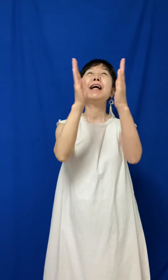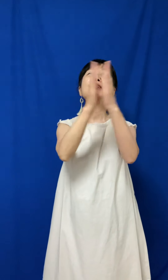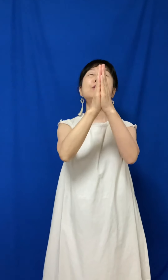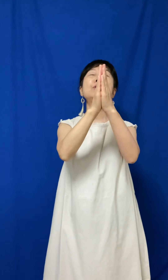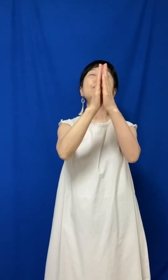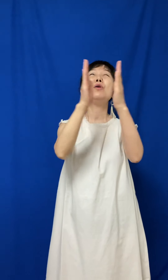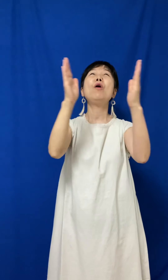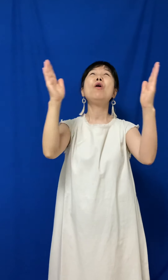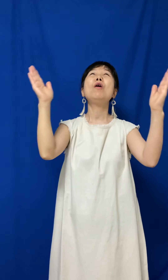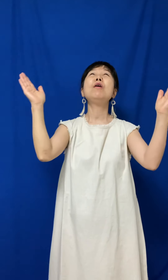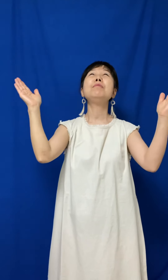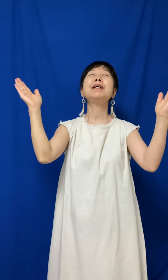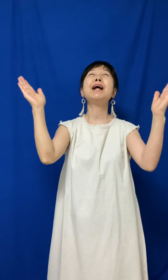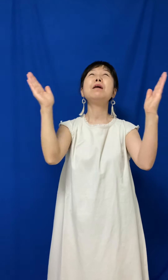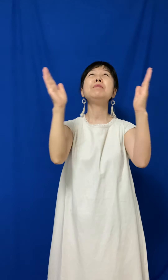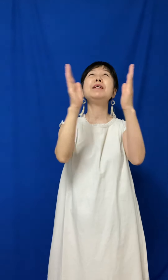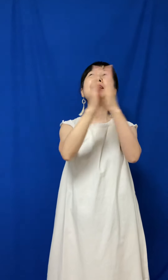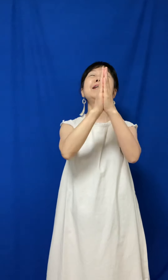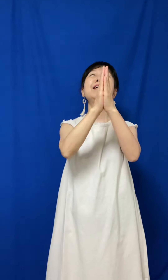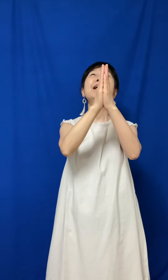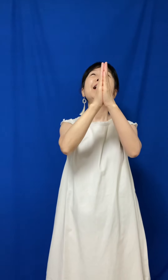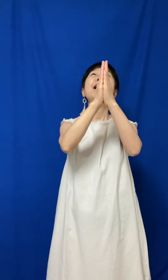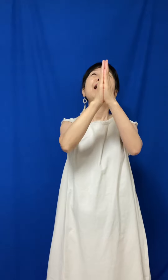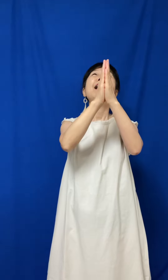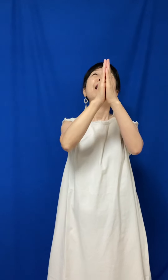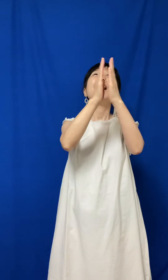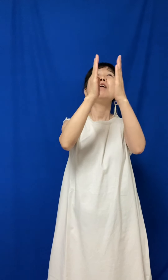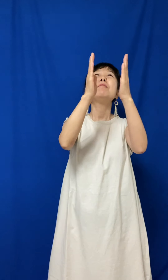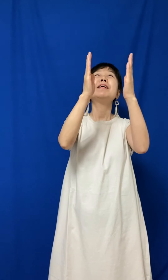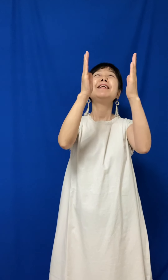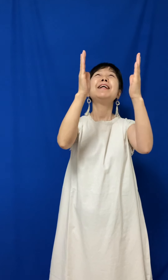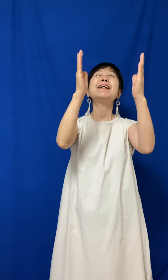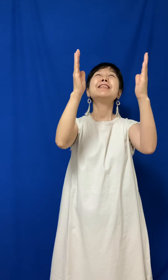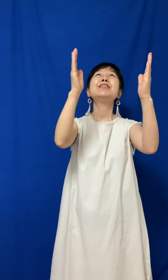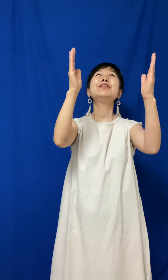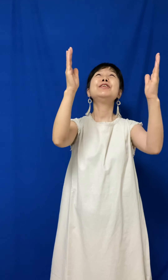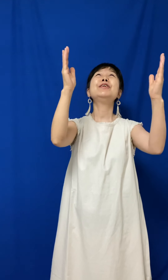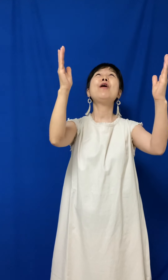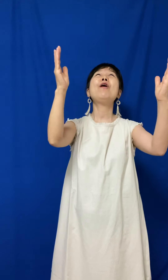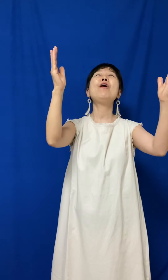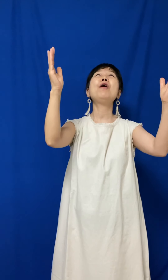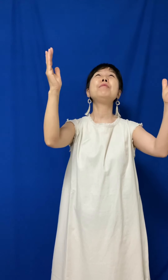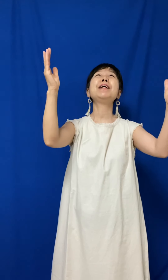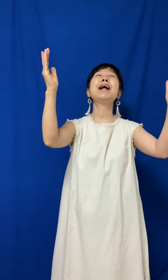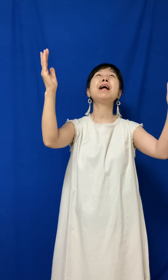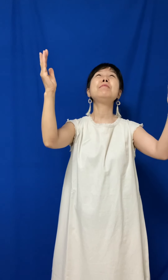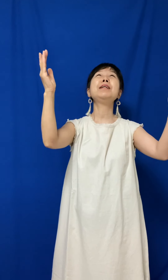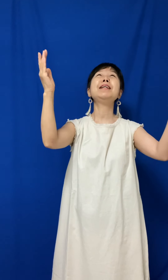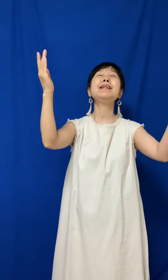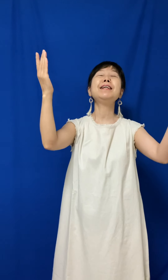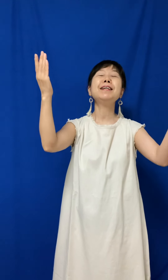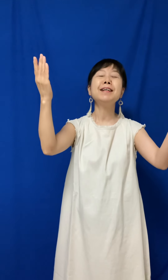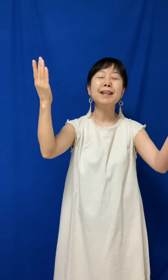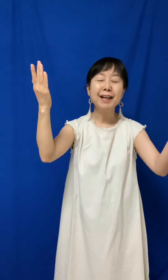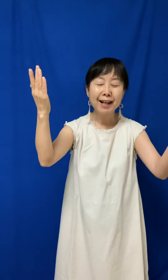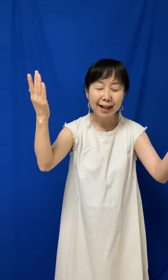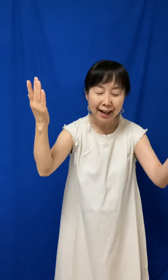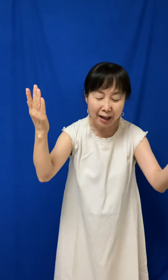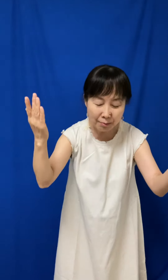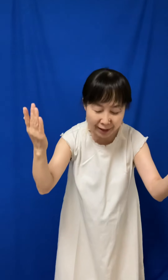スオホミカミ、アマテラスオホミカミ、アマテ